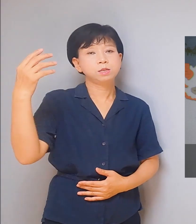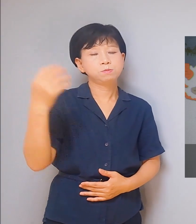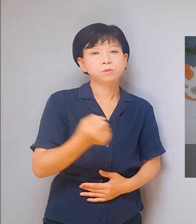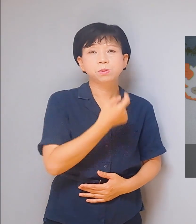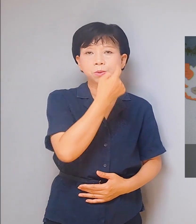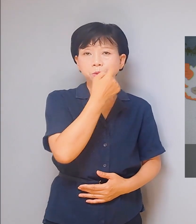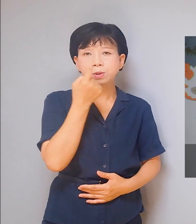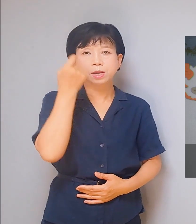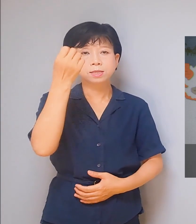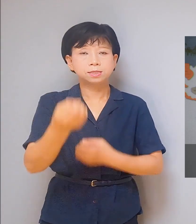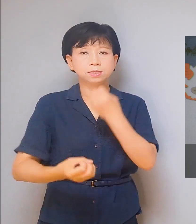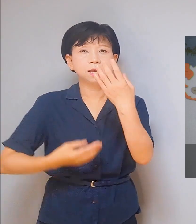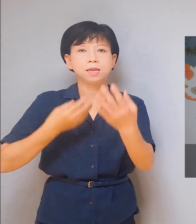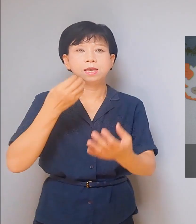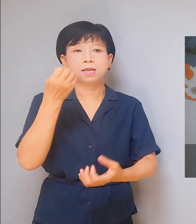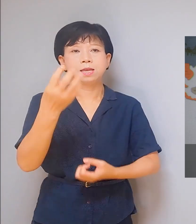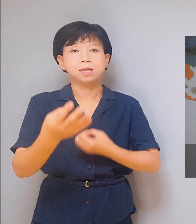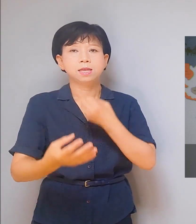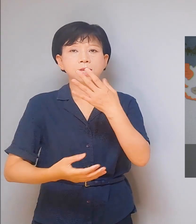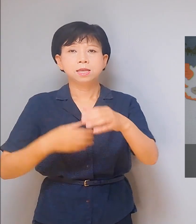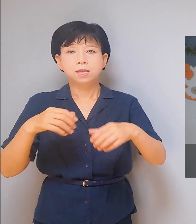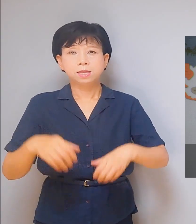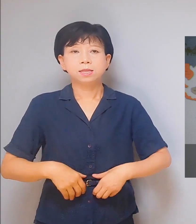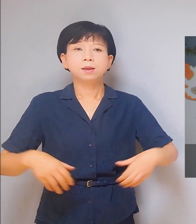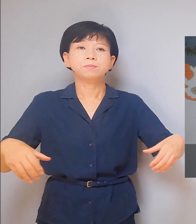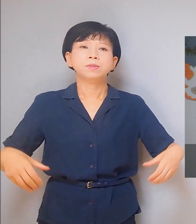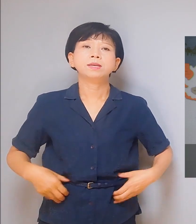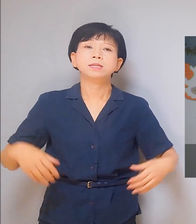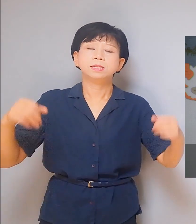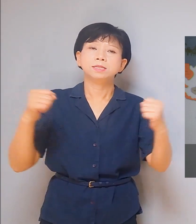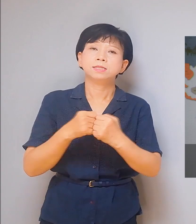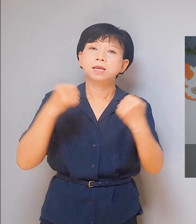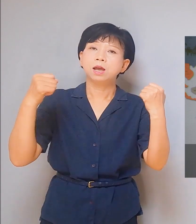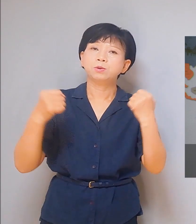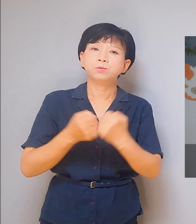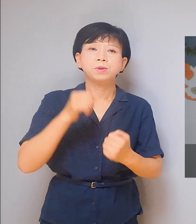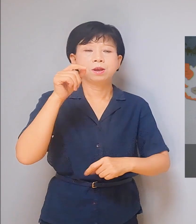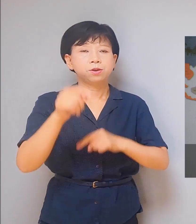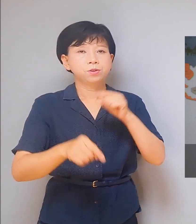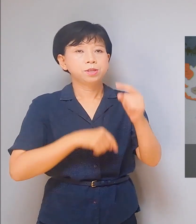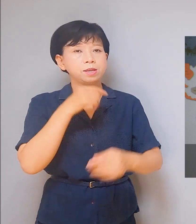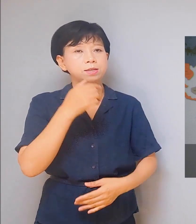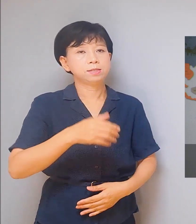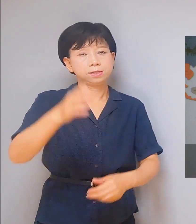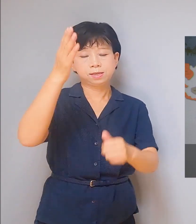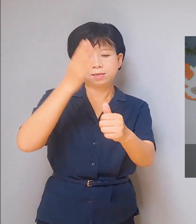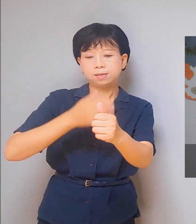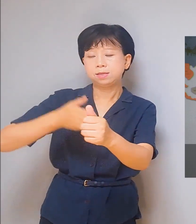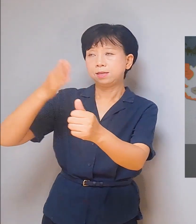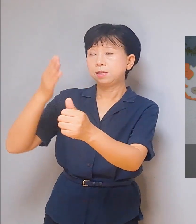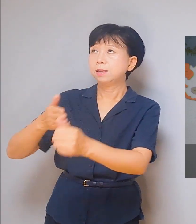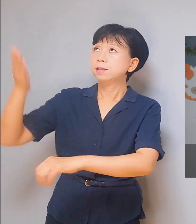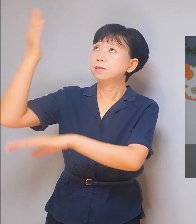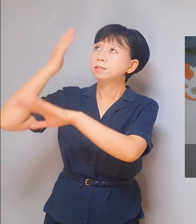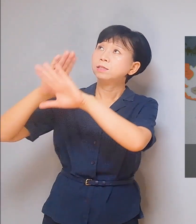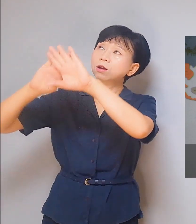날마다 입으로 간증해 담대히 싸우며 나가세.